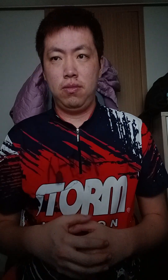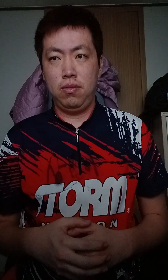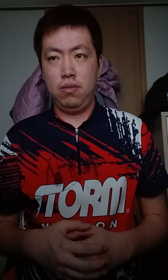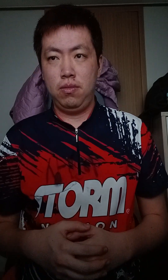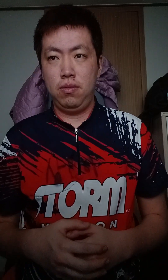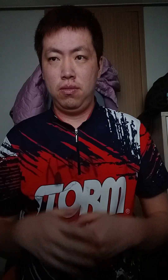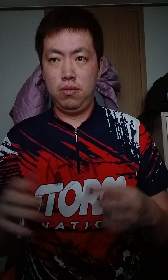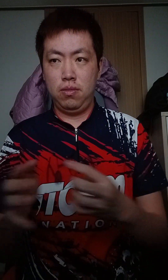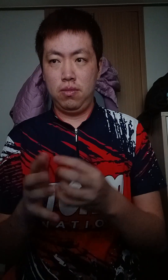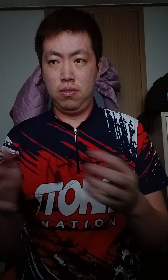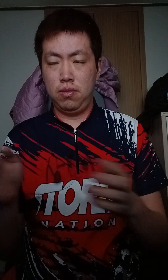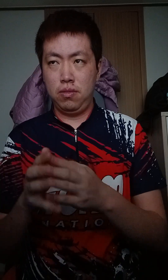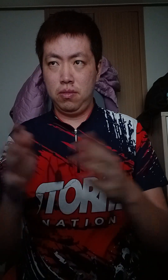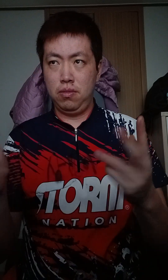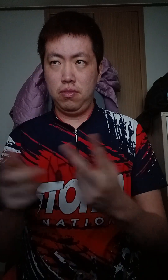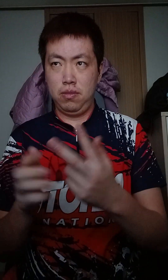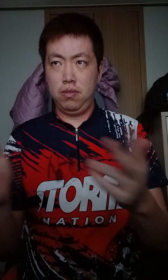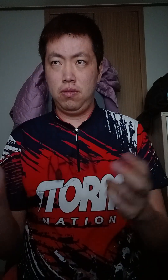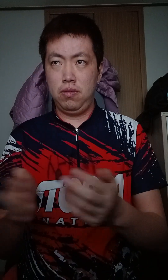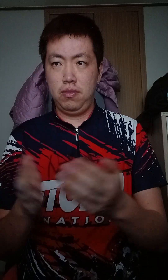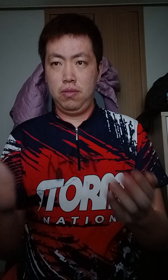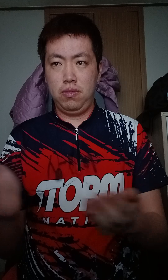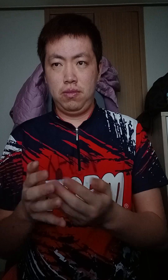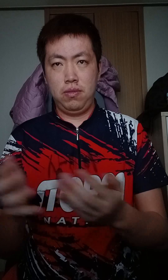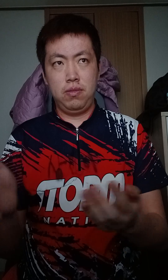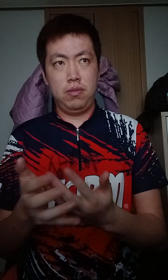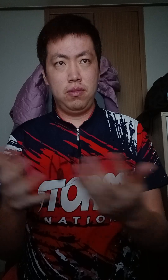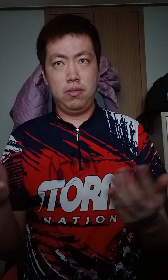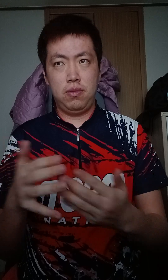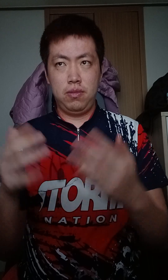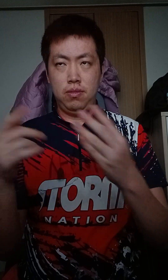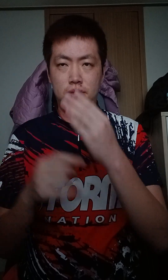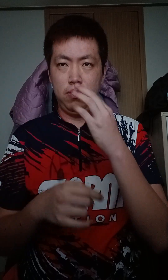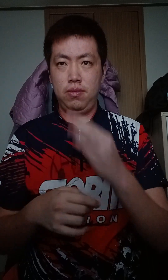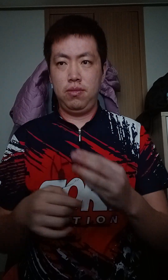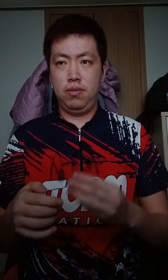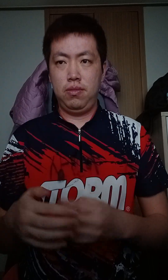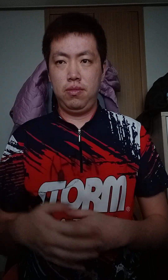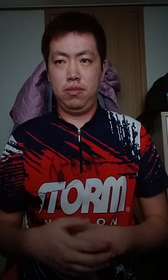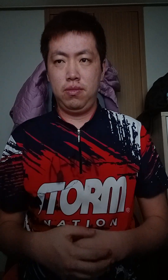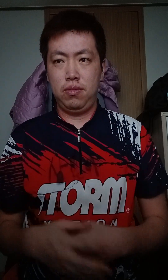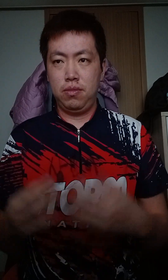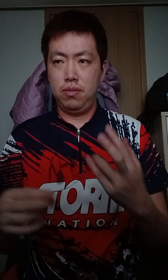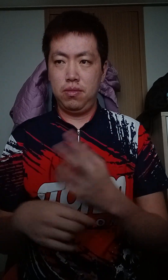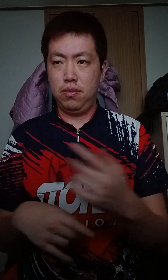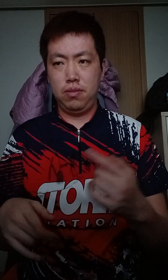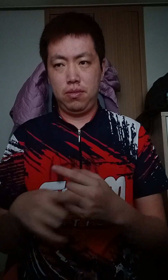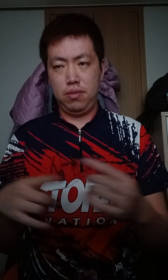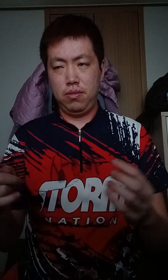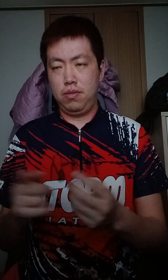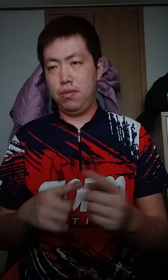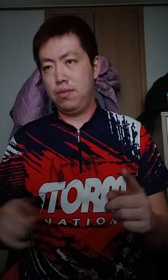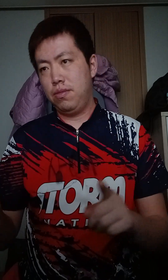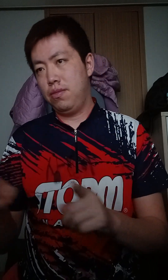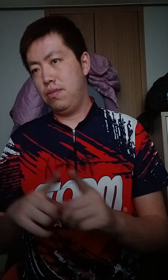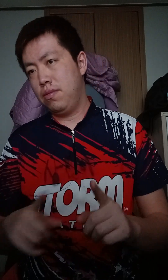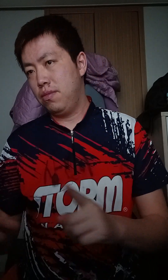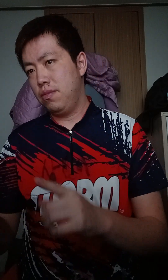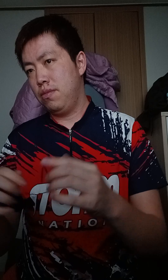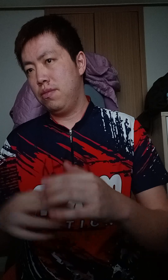광주 남구의 한 건물 3층에 있는 발달장애인 주간보호센터입니다. 한 발달장애인이 사회복지사와 함께 엘리베이터를 타고